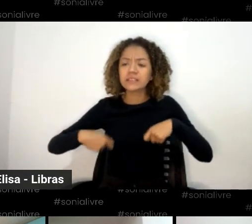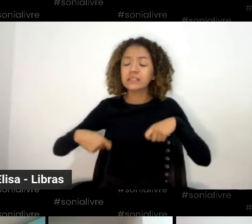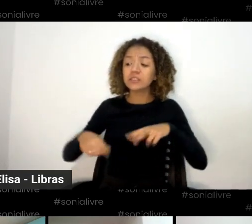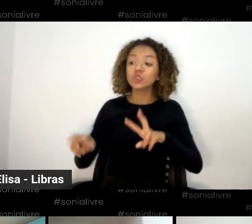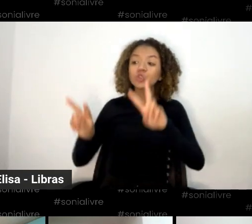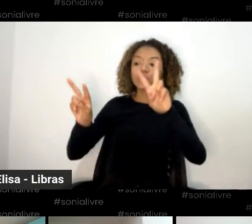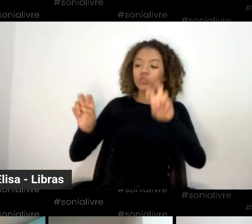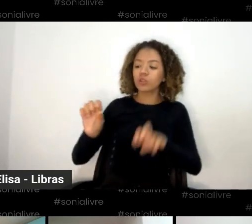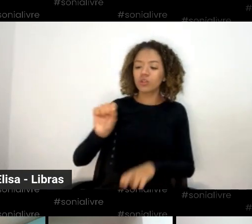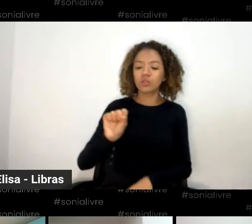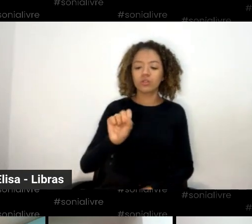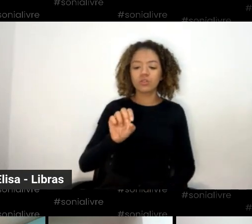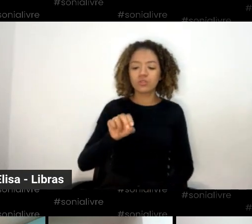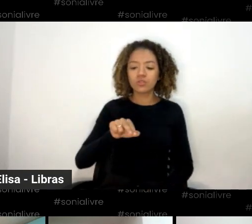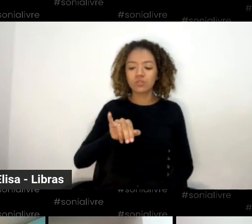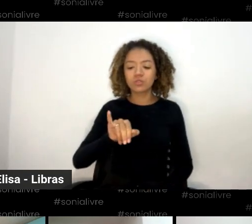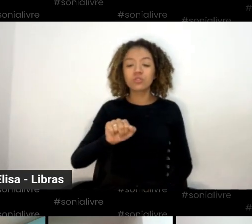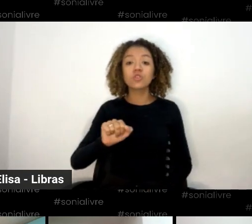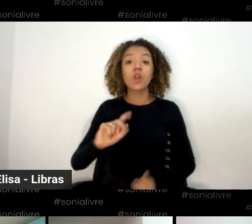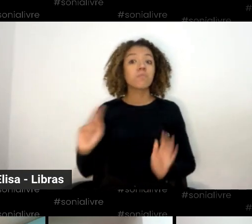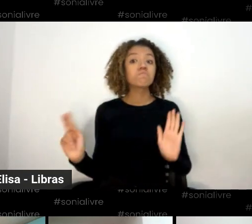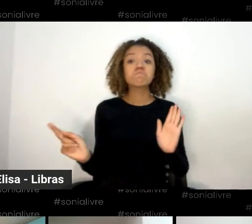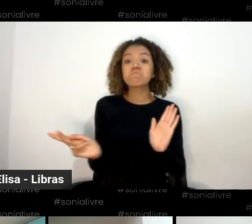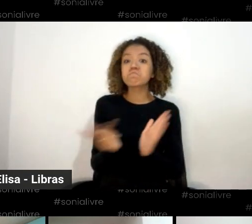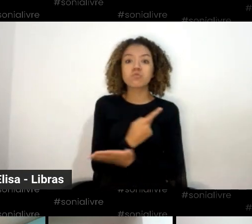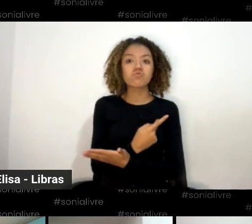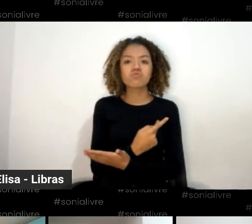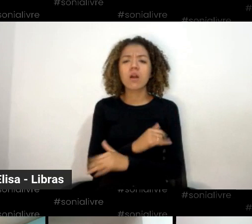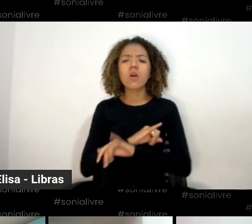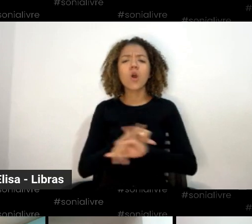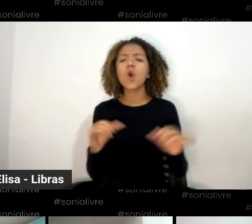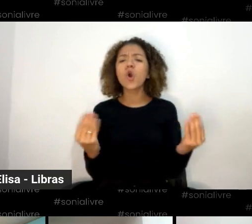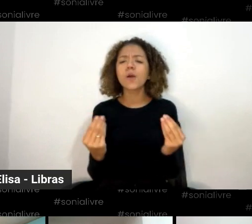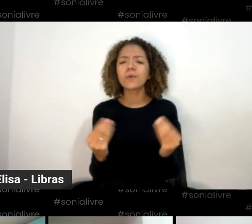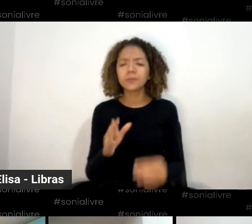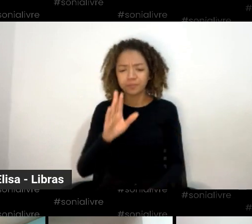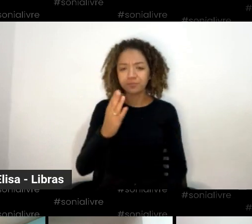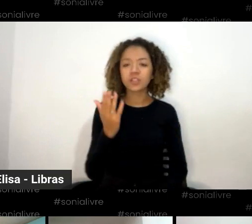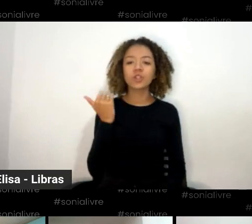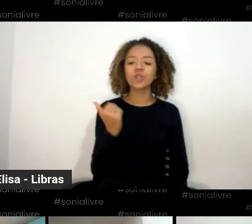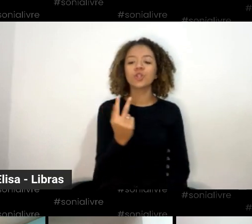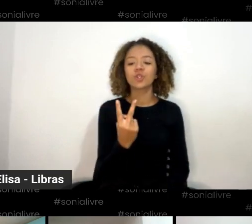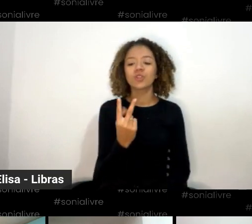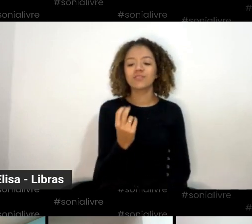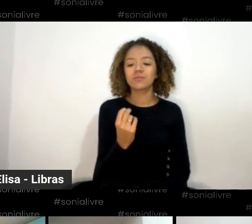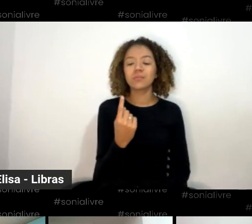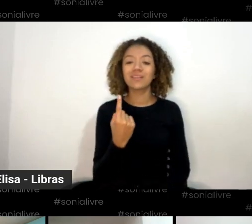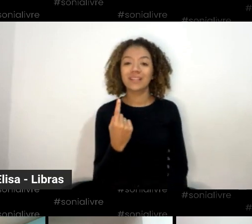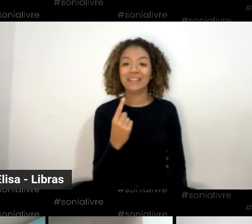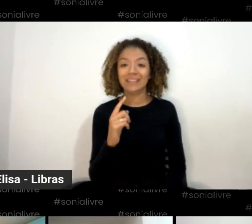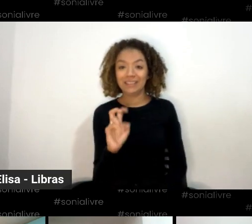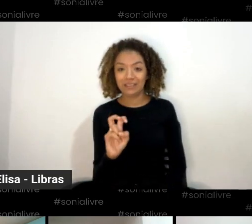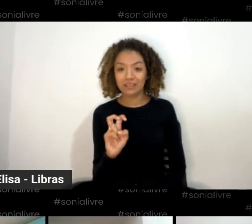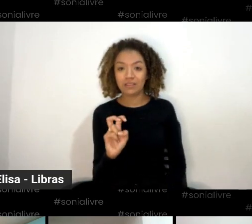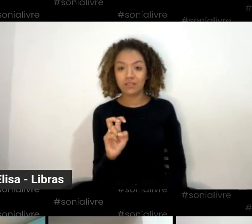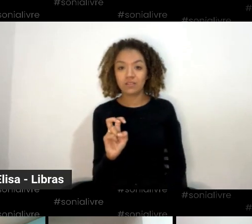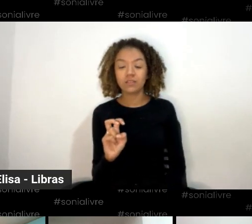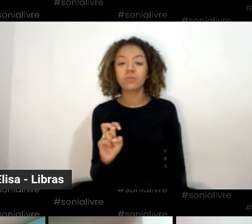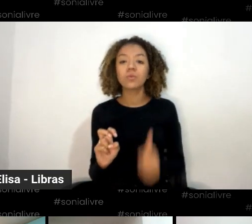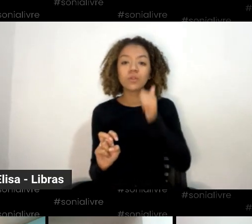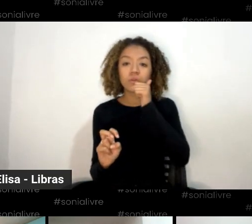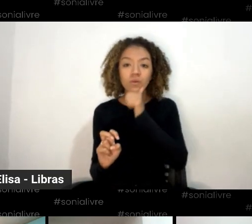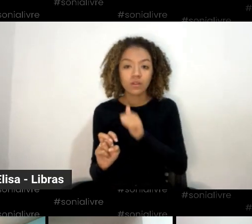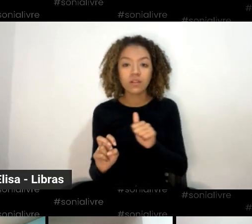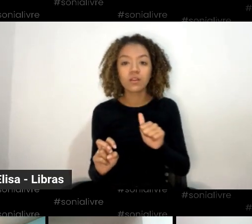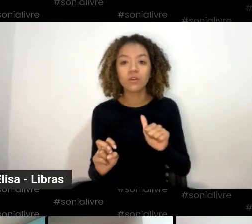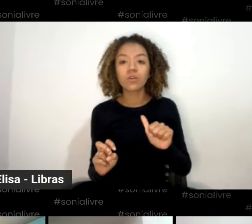veio a público. Em 2011, aliás, em 2015, a companheira Cleusa Maria Oliveira, hoje